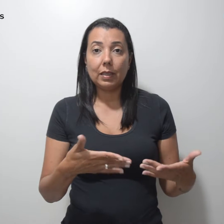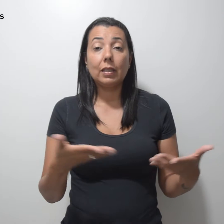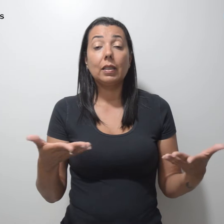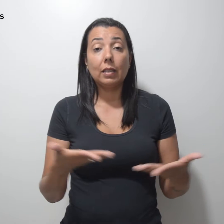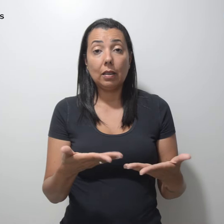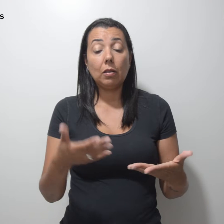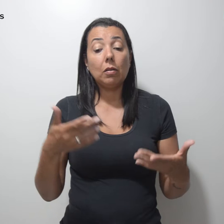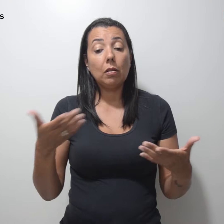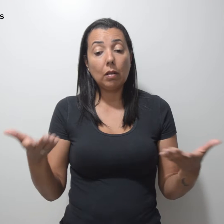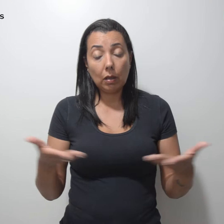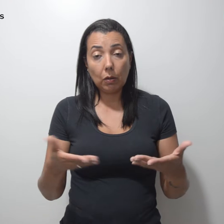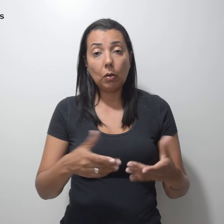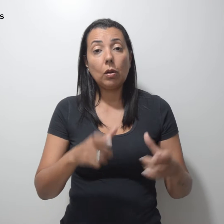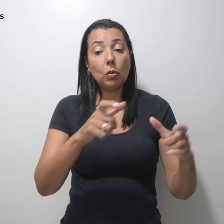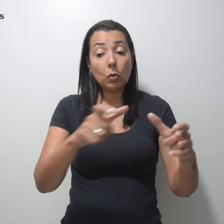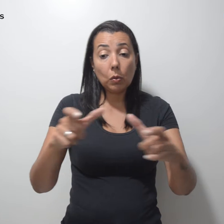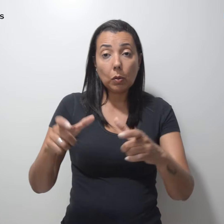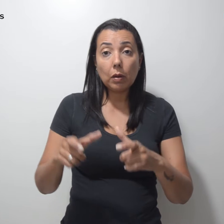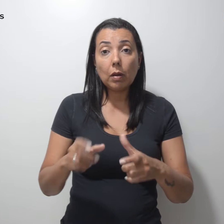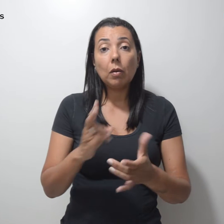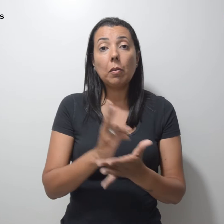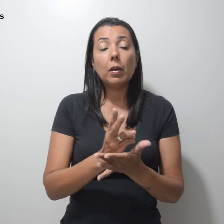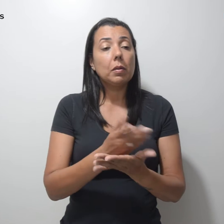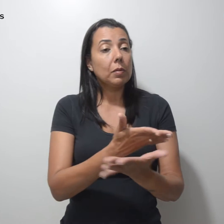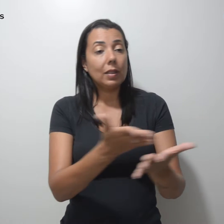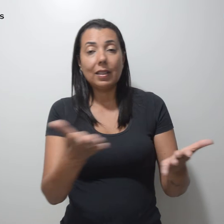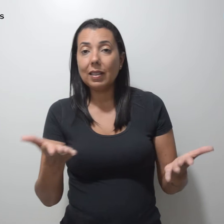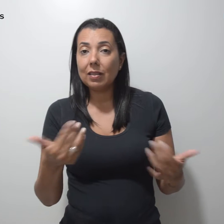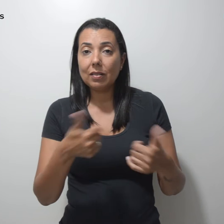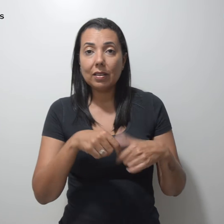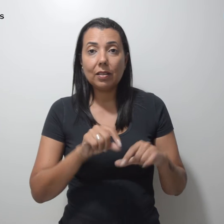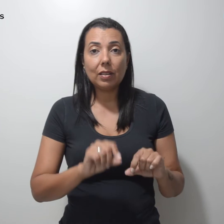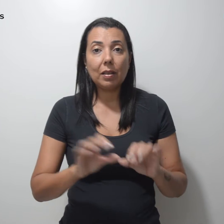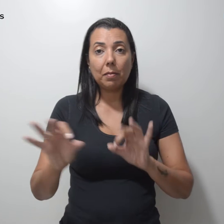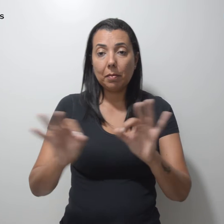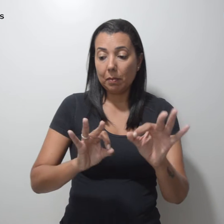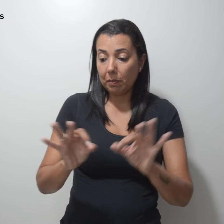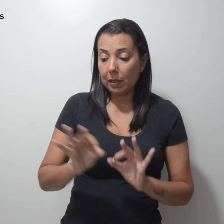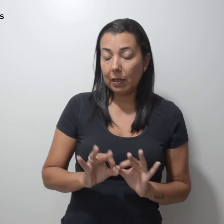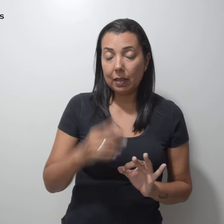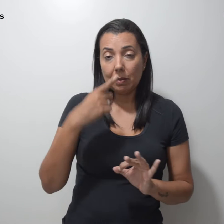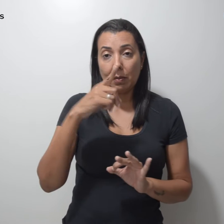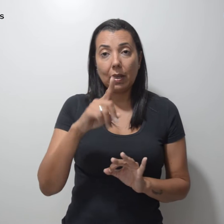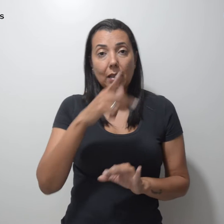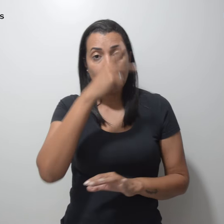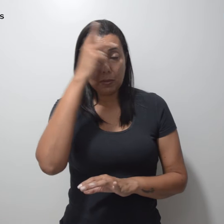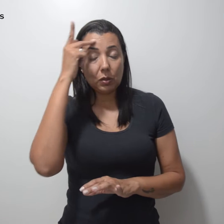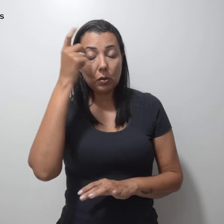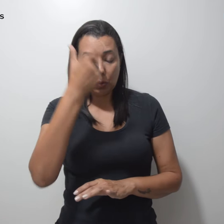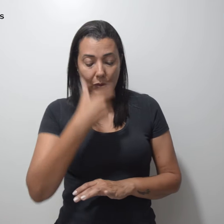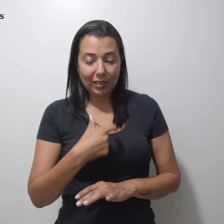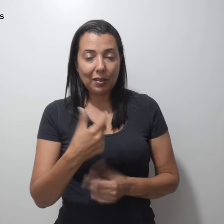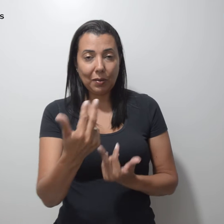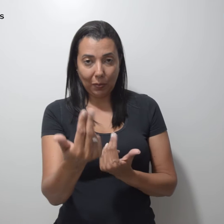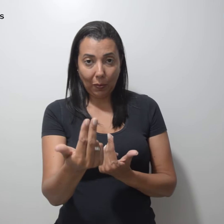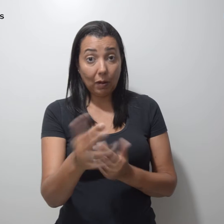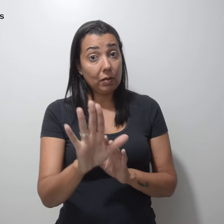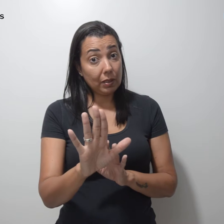nesses lugares, ainda que eles não estejam preparados para pessoas como eu, é operar com